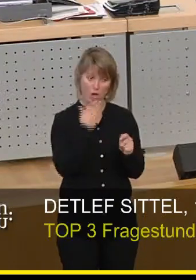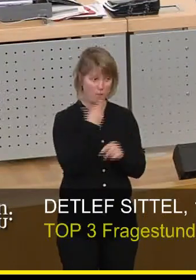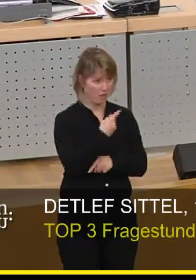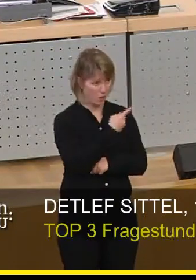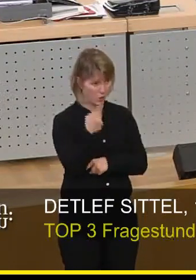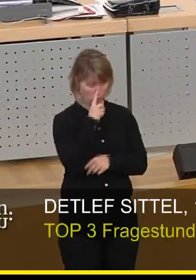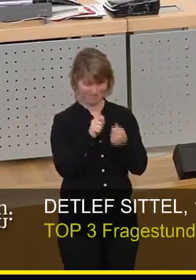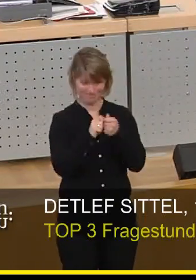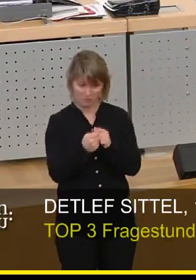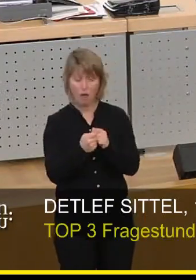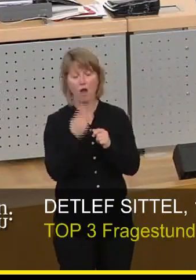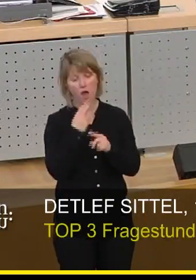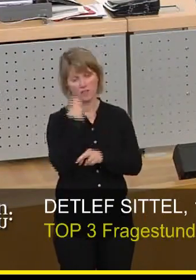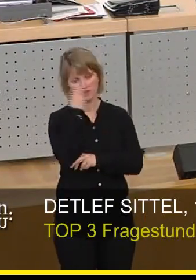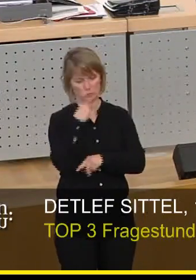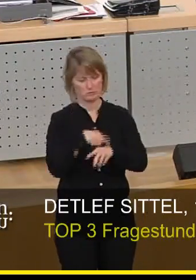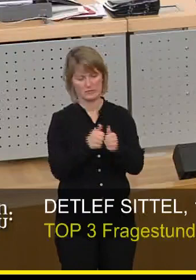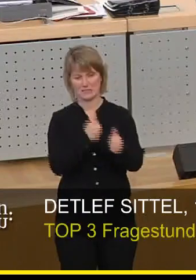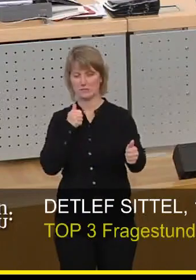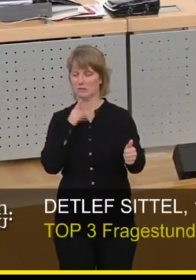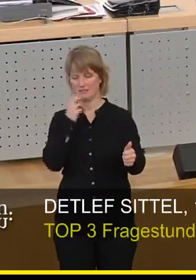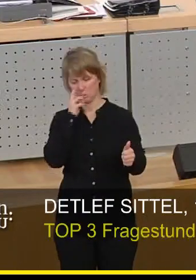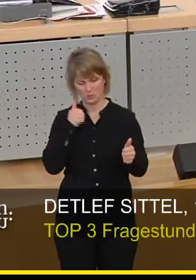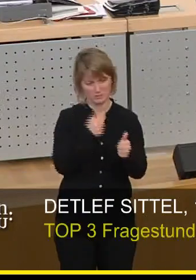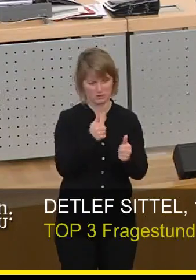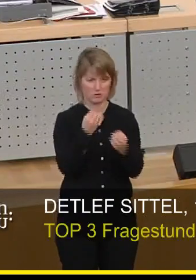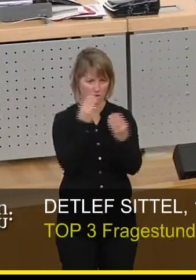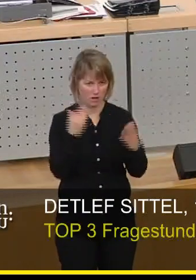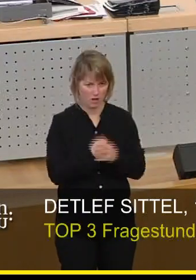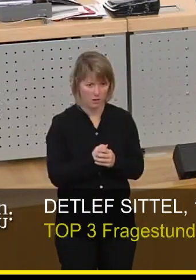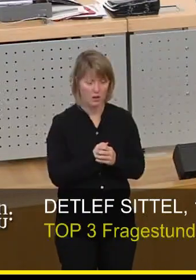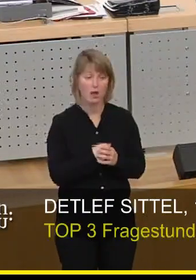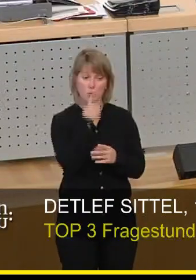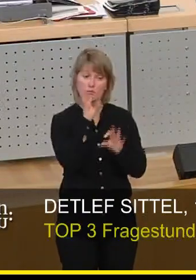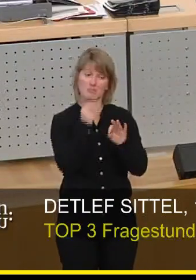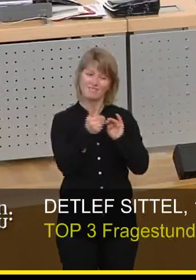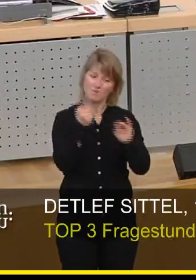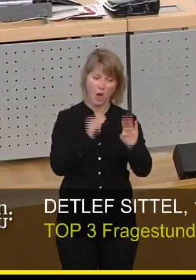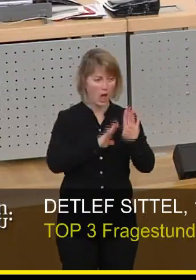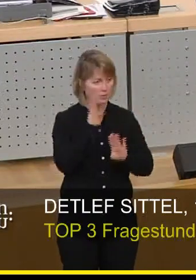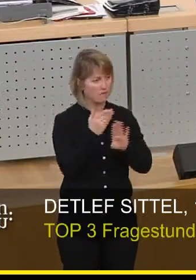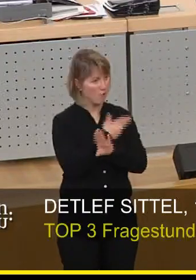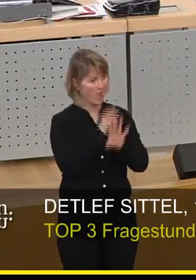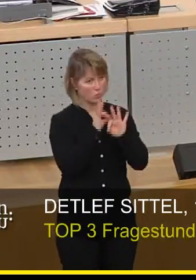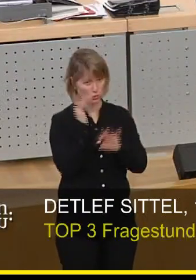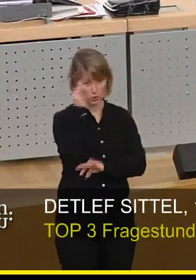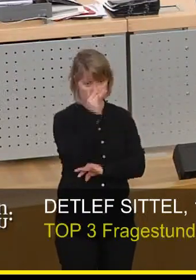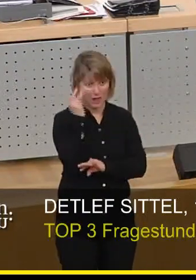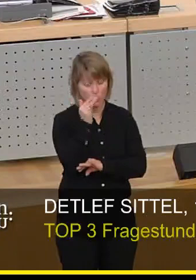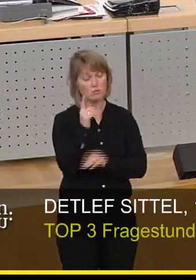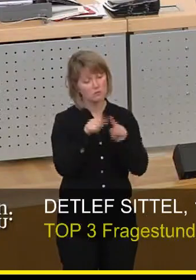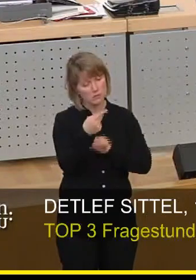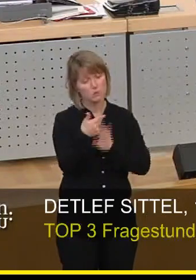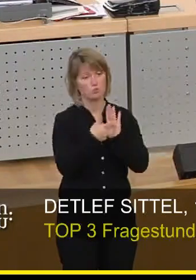bemühen, den zeitlichen Verlust möglichst gering zu lassen. Aber bestimmte Vorüberlegungen und Vorabstimmungen würden eben gegebenenfalls ein zweites Mal